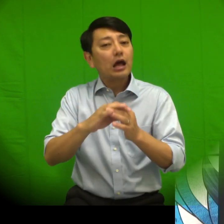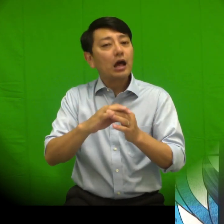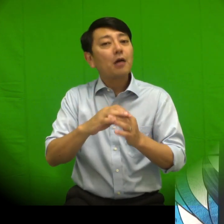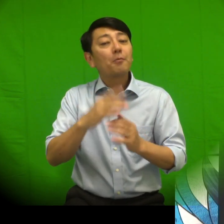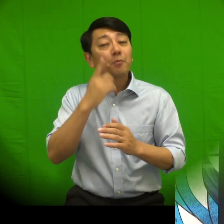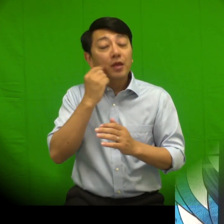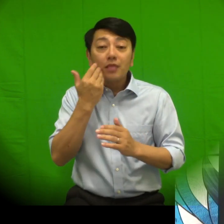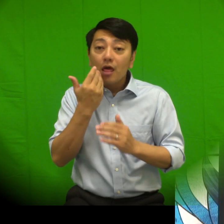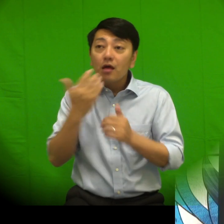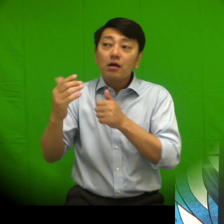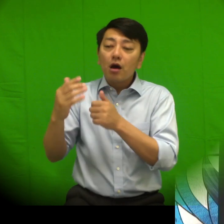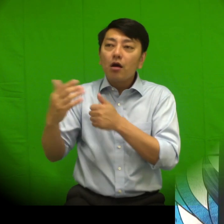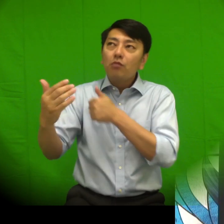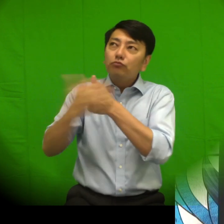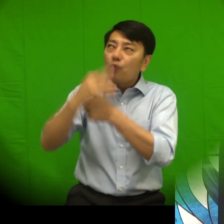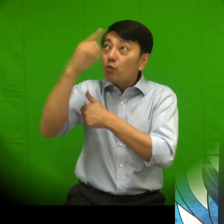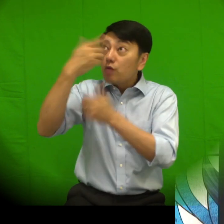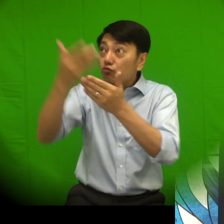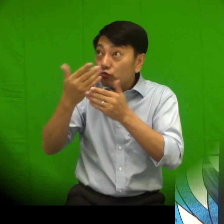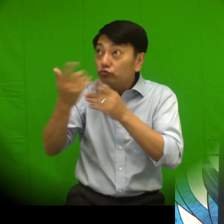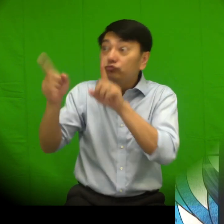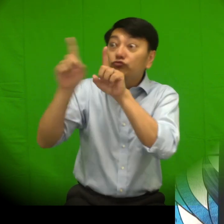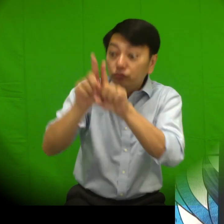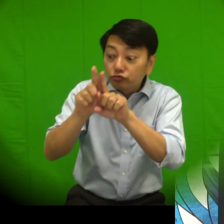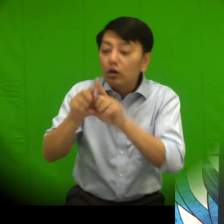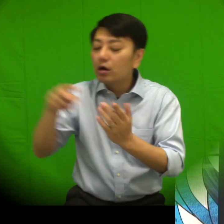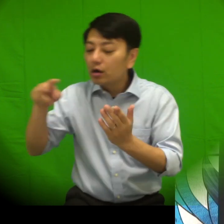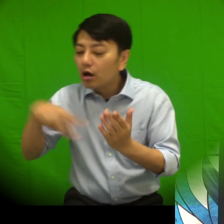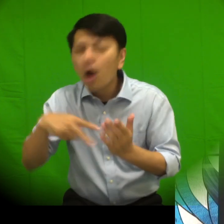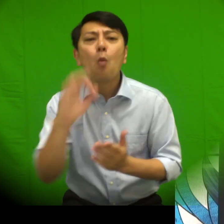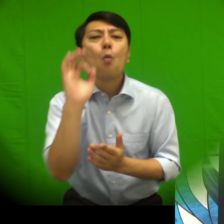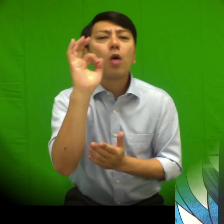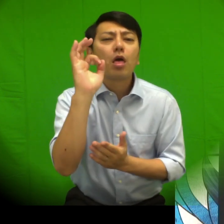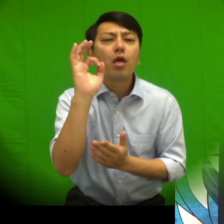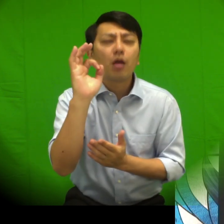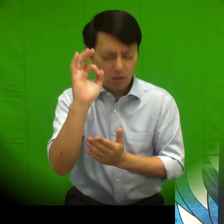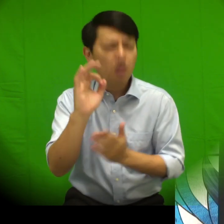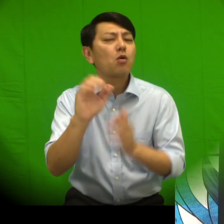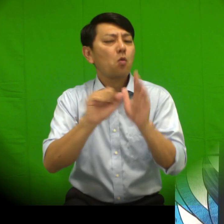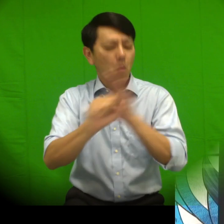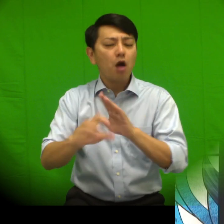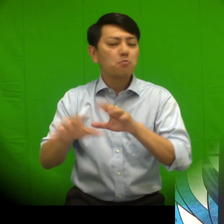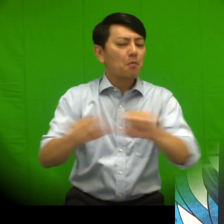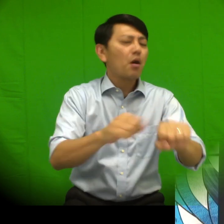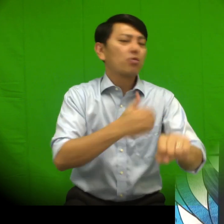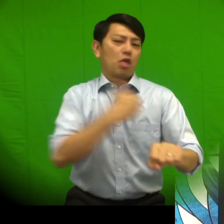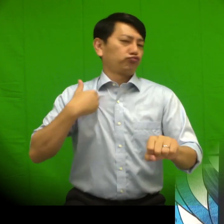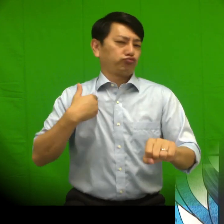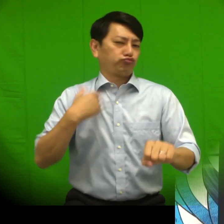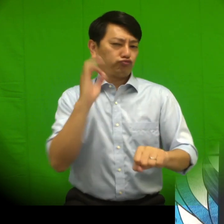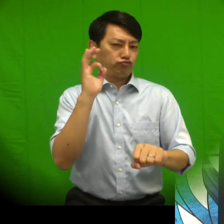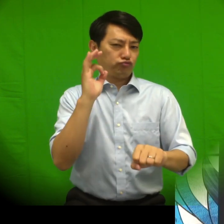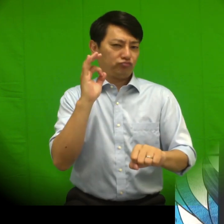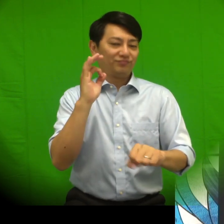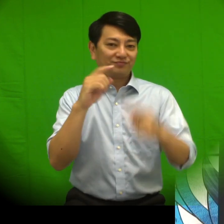側に導きてがいて読むということになるならばより効果的だと思います一般的な